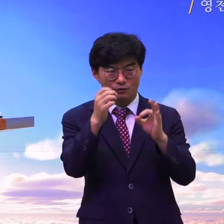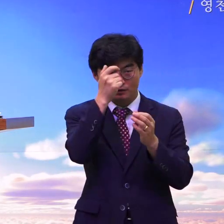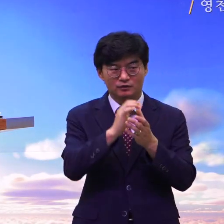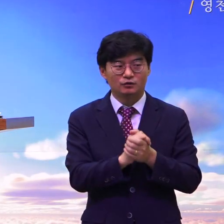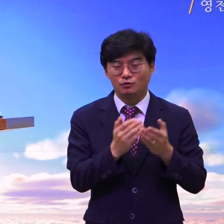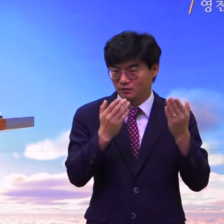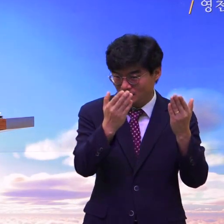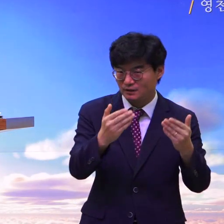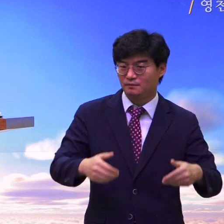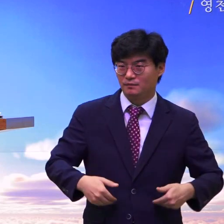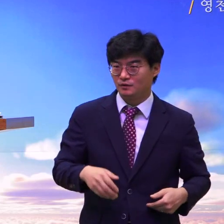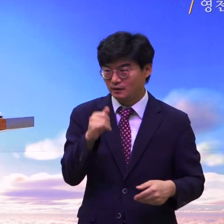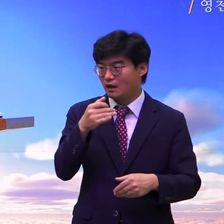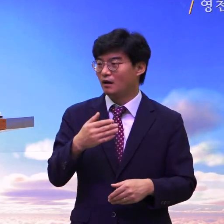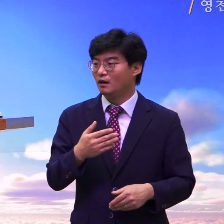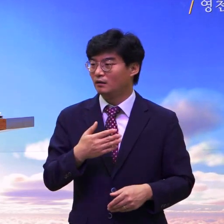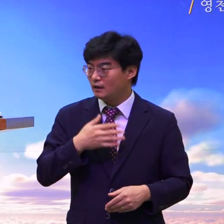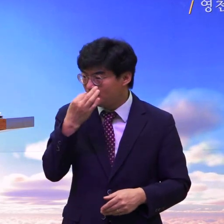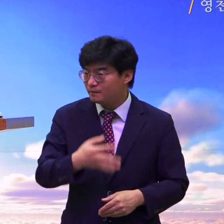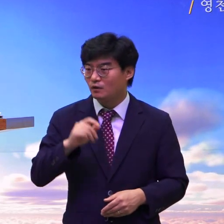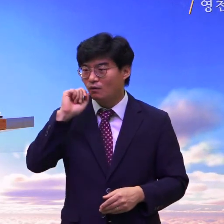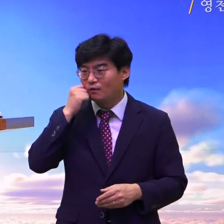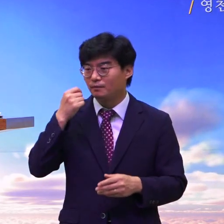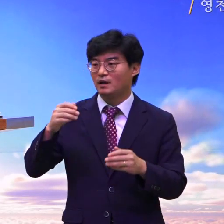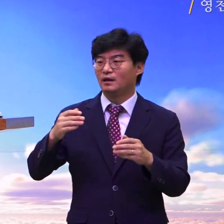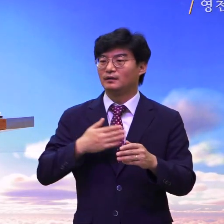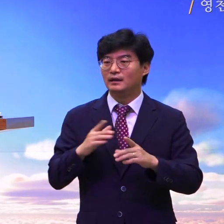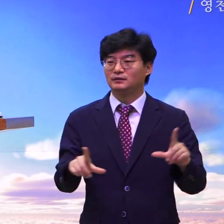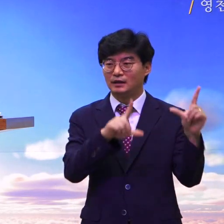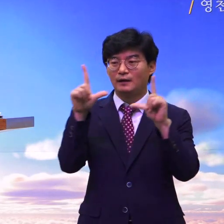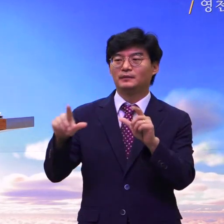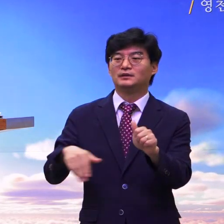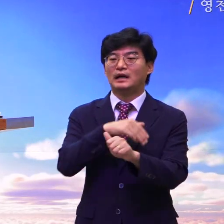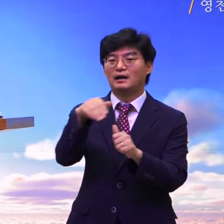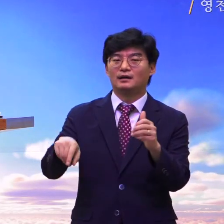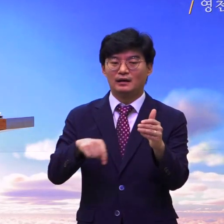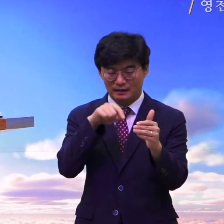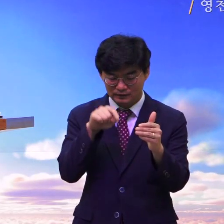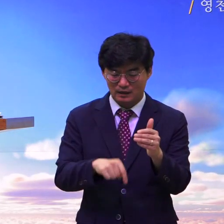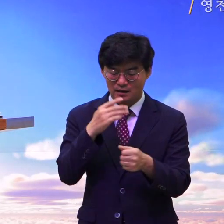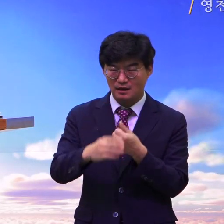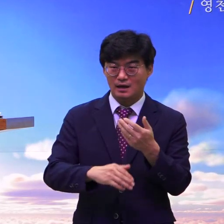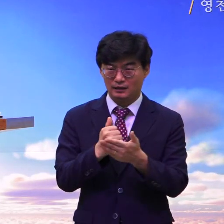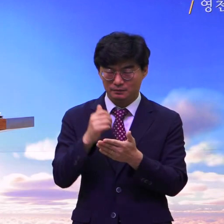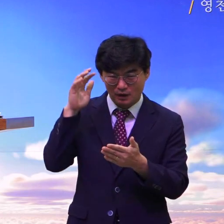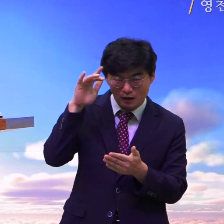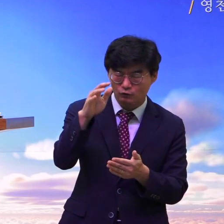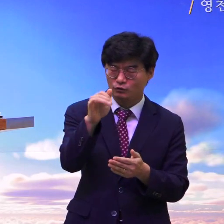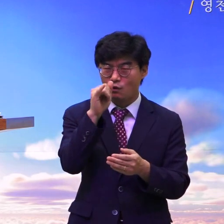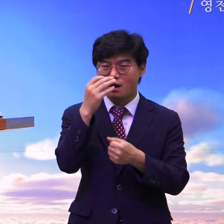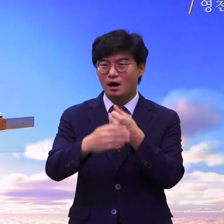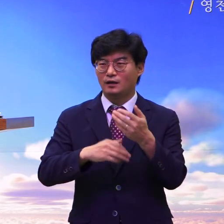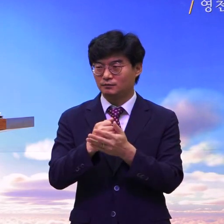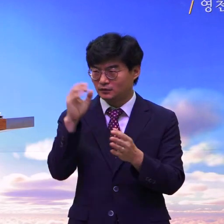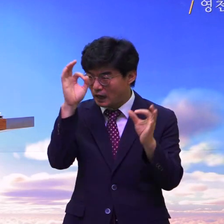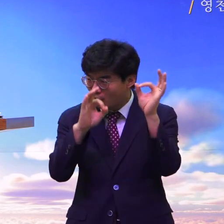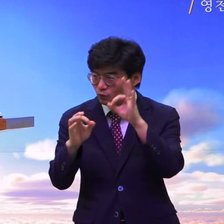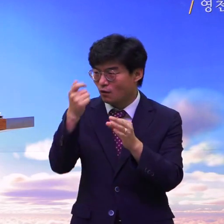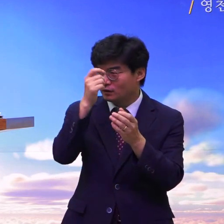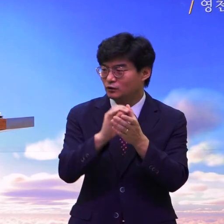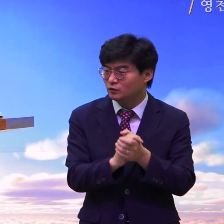있는가? 내가 힘들고 어려울 때 또 나의 삶의 모든 상황 속에서 하나님을 갈망하고 있는가? 하나님을 찾고 있는가?